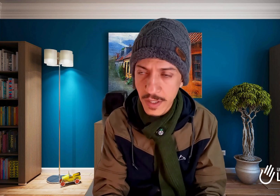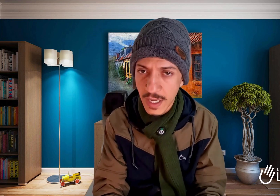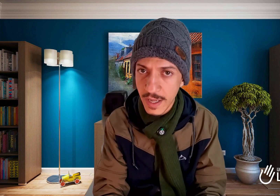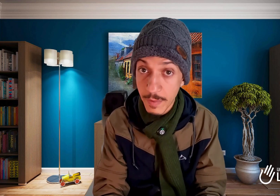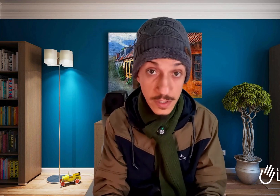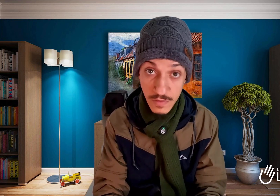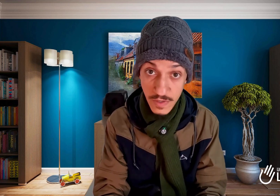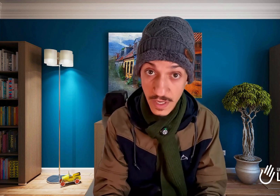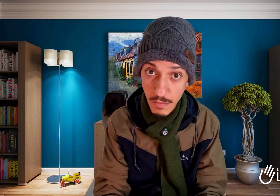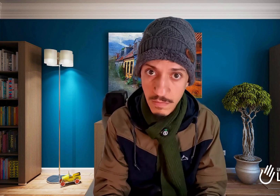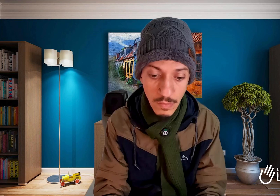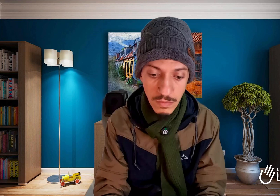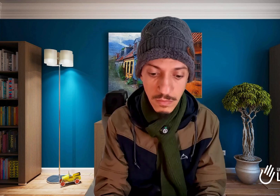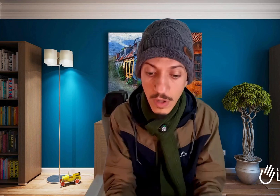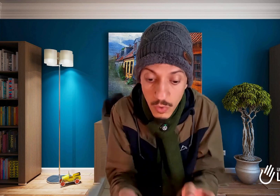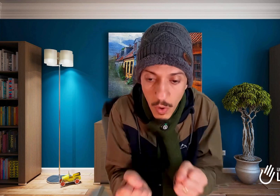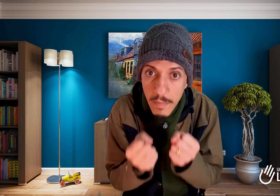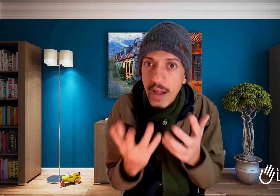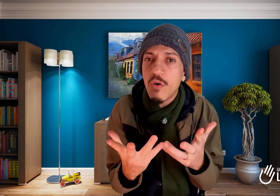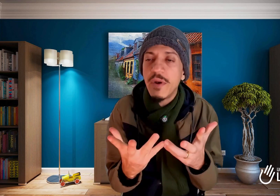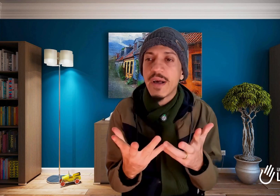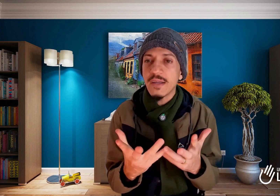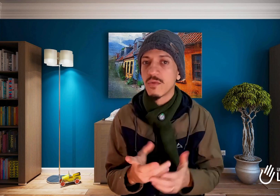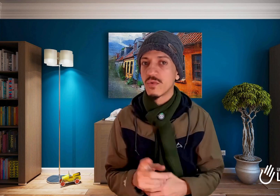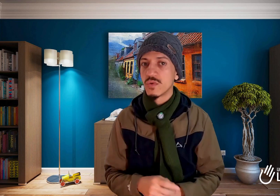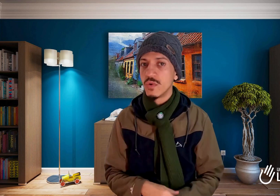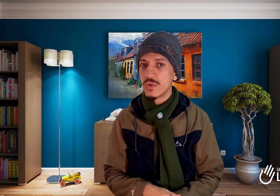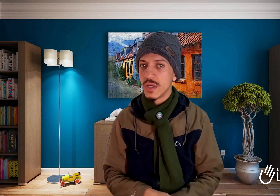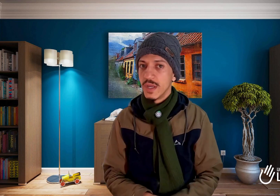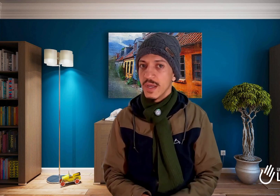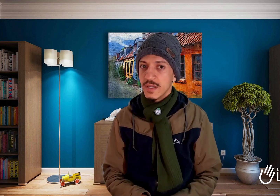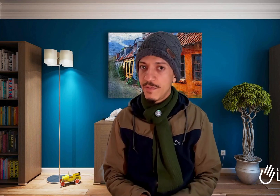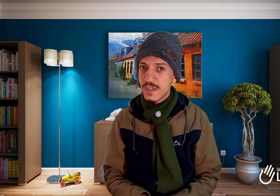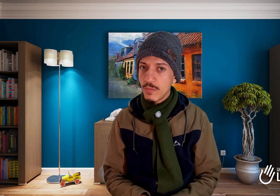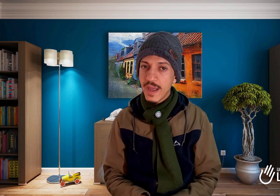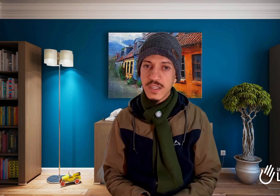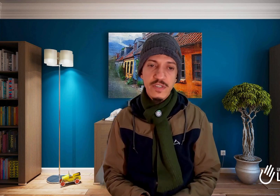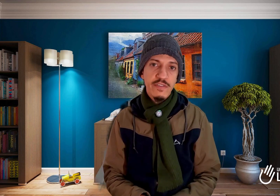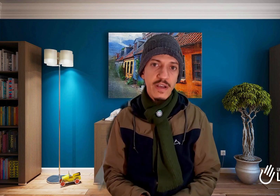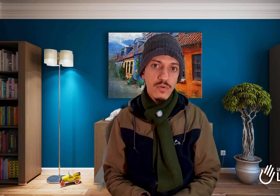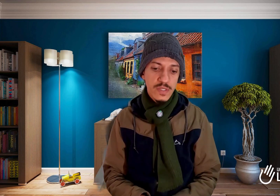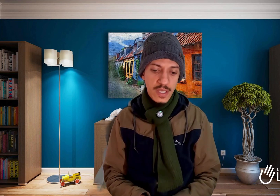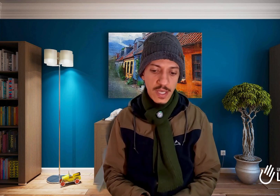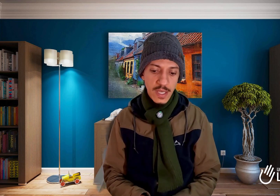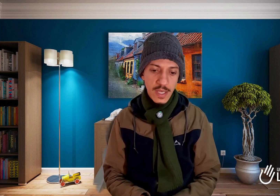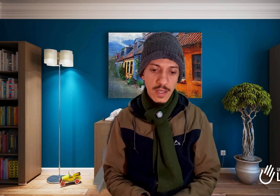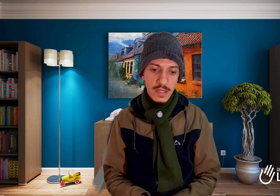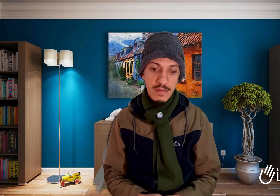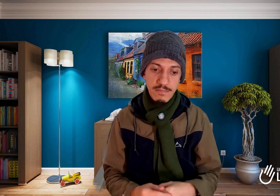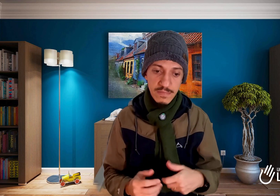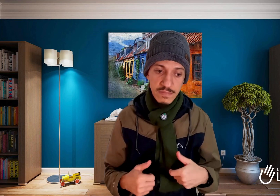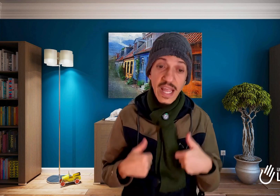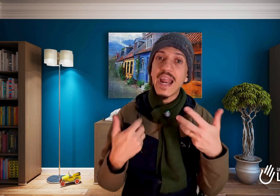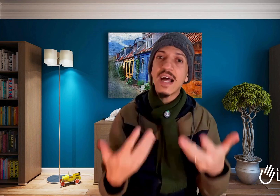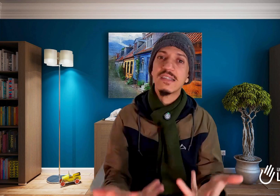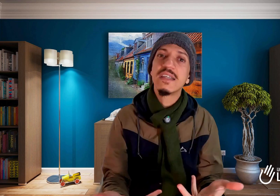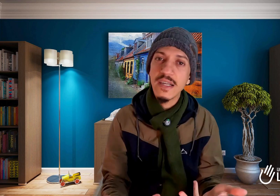Libra, ou seja, se você não domina a comunicação com surdos, dificilmente você vai conseguir ter acesso a